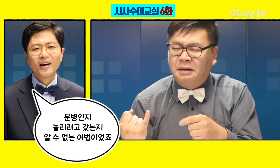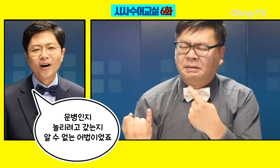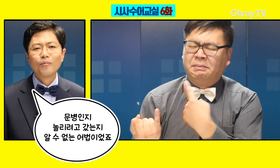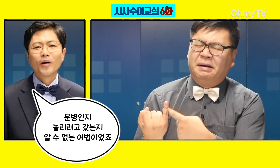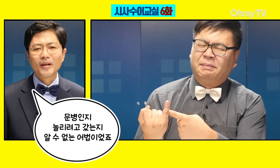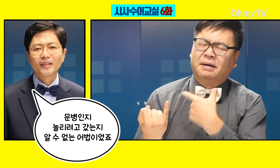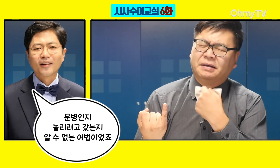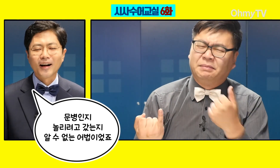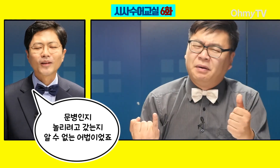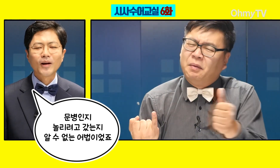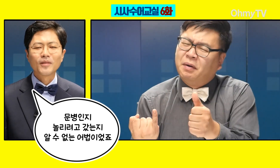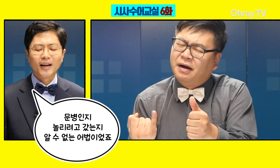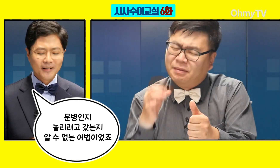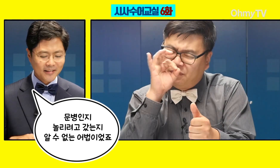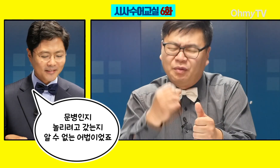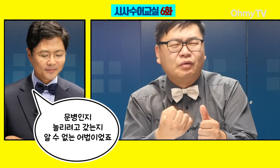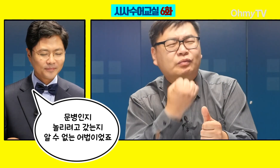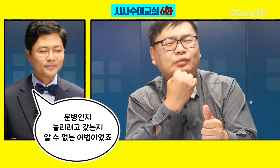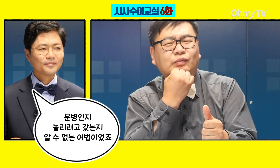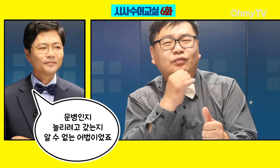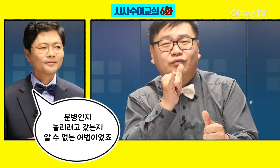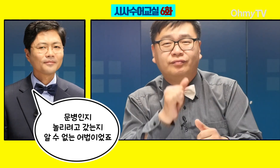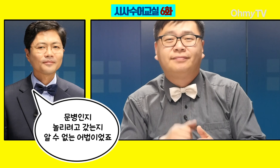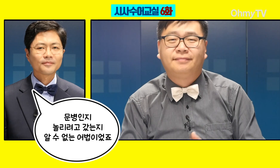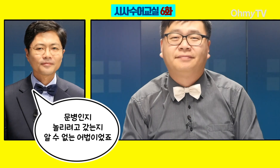정도의 어법이었던 것 같기도 합니다.